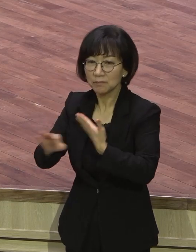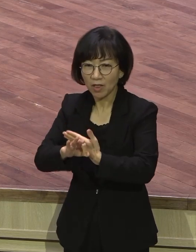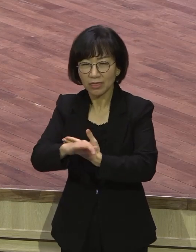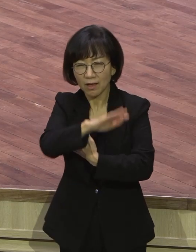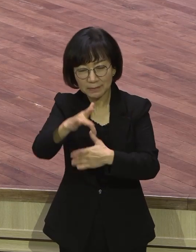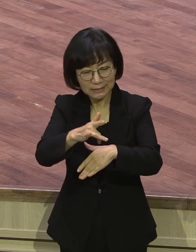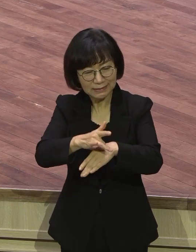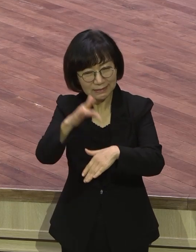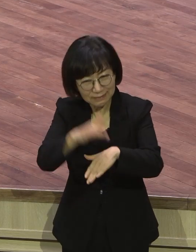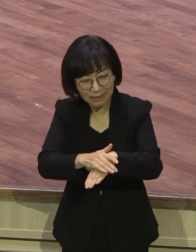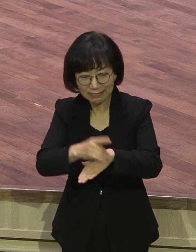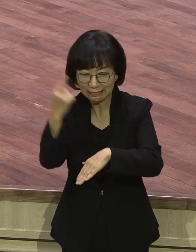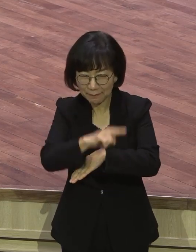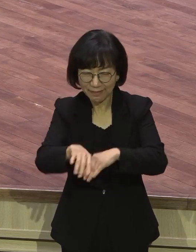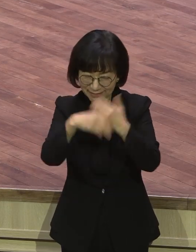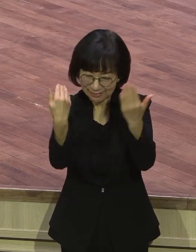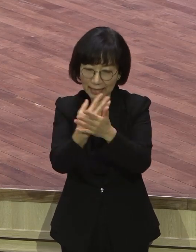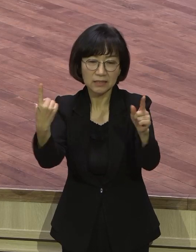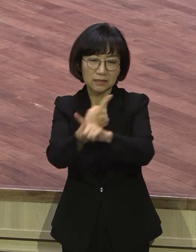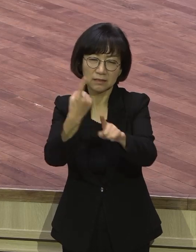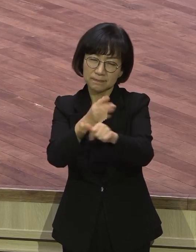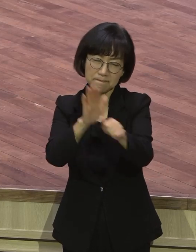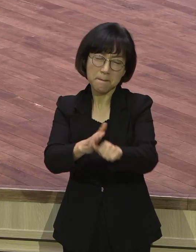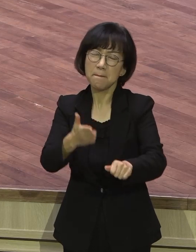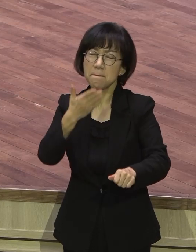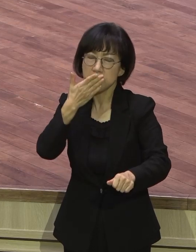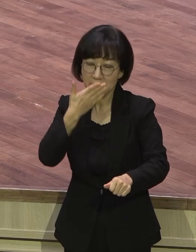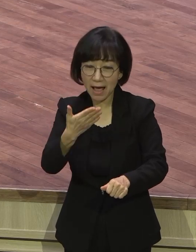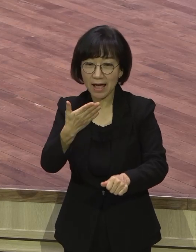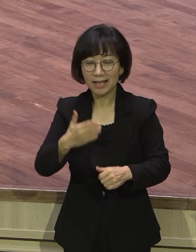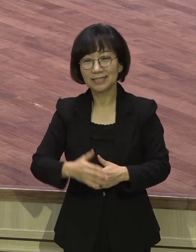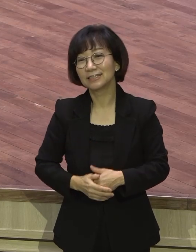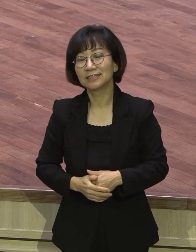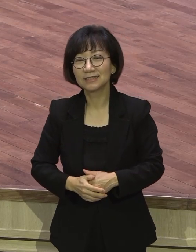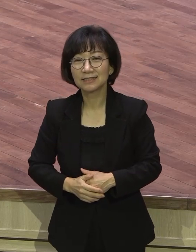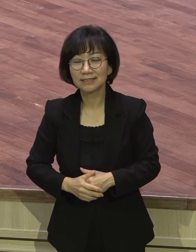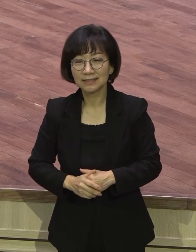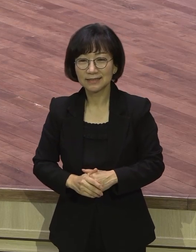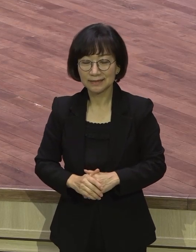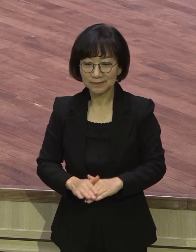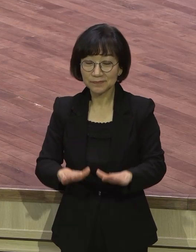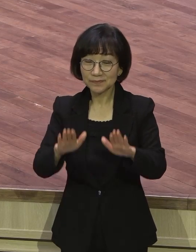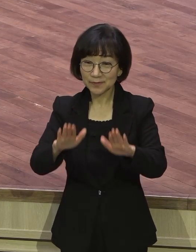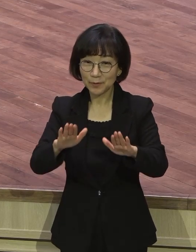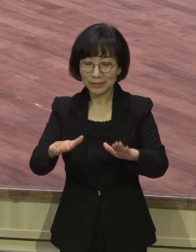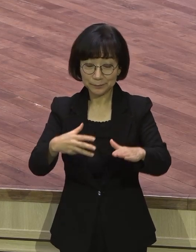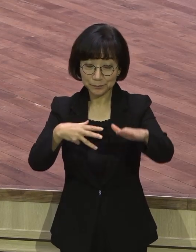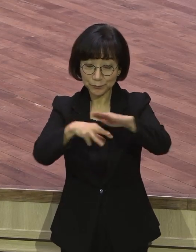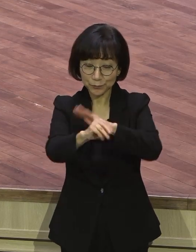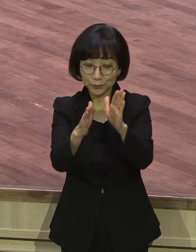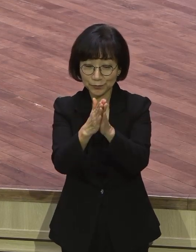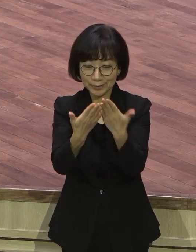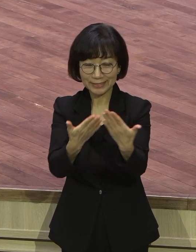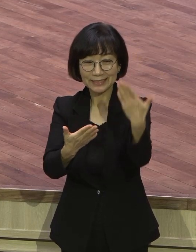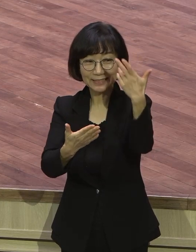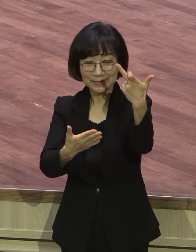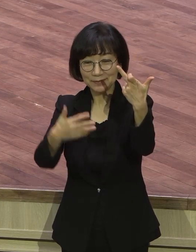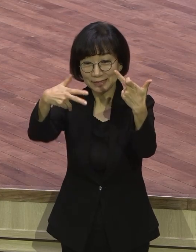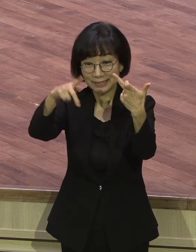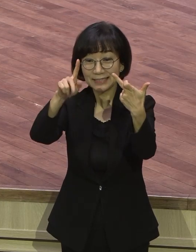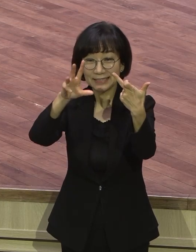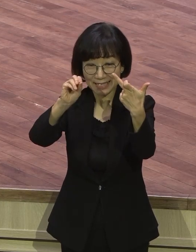습관이든지 하나님은 치유할 능력이 있습니다. 오늘 우리가 살펴볼 주력기 17장 말씀에는